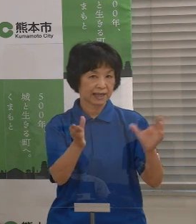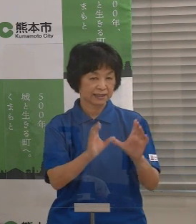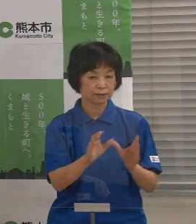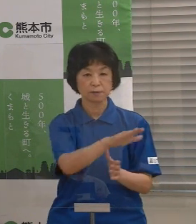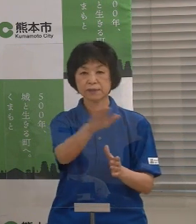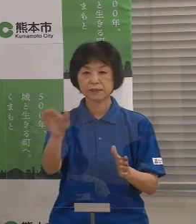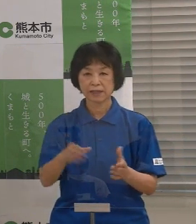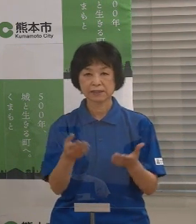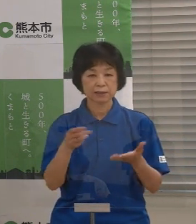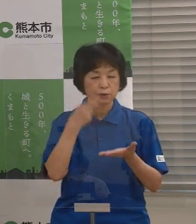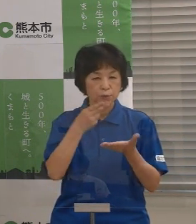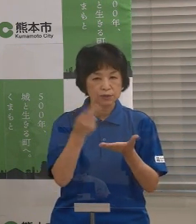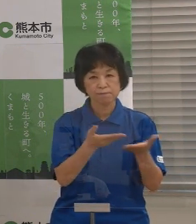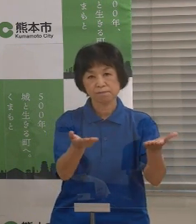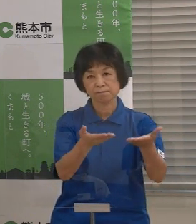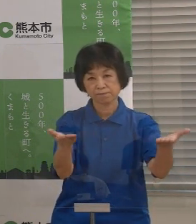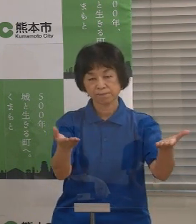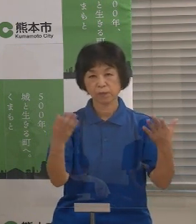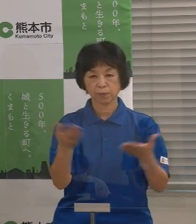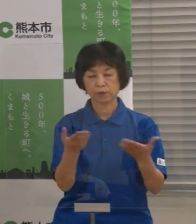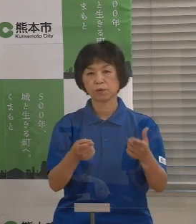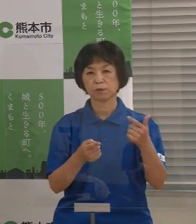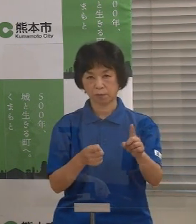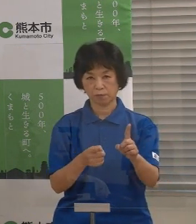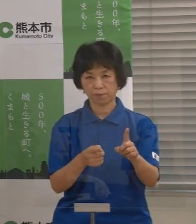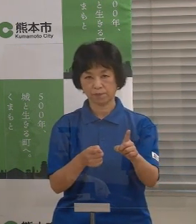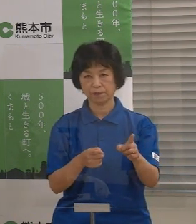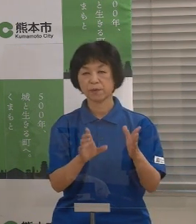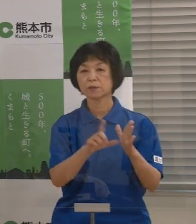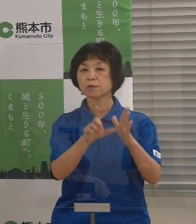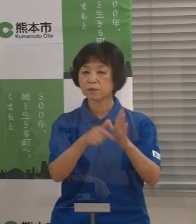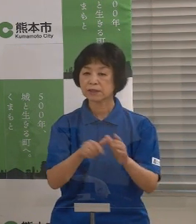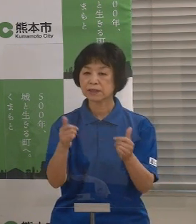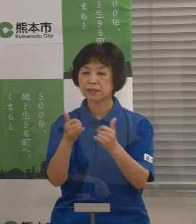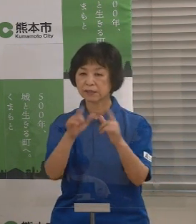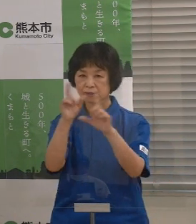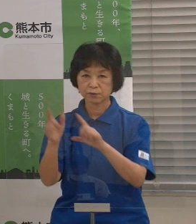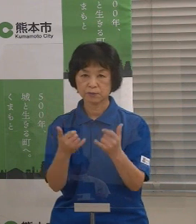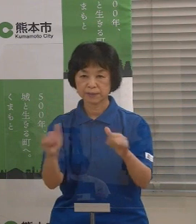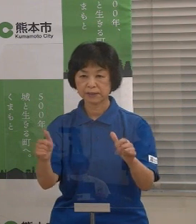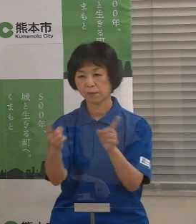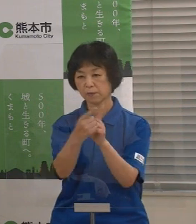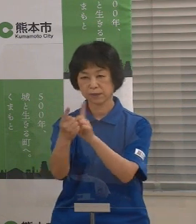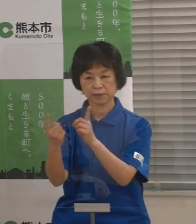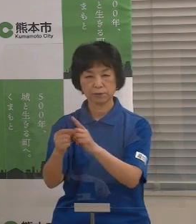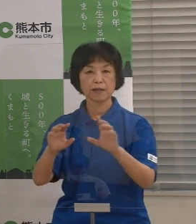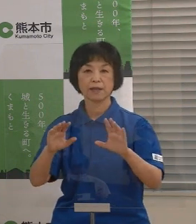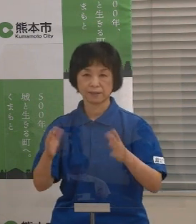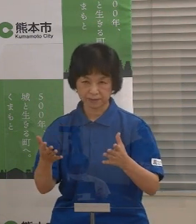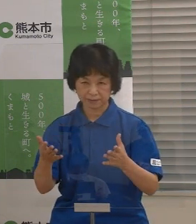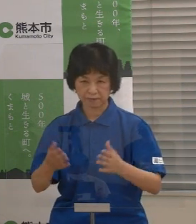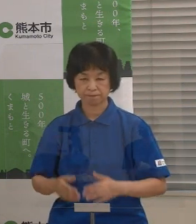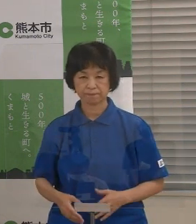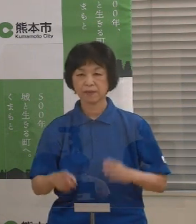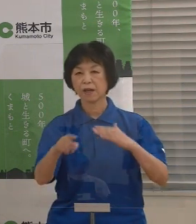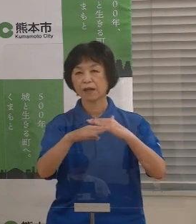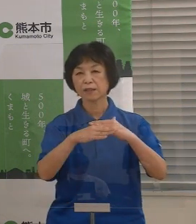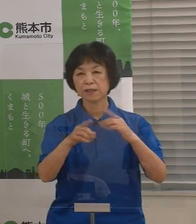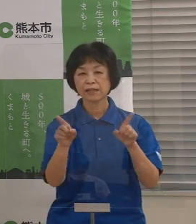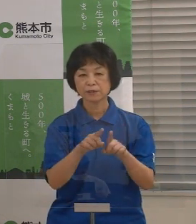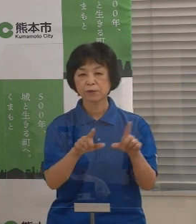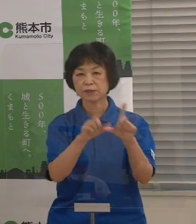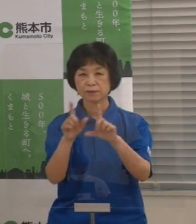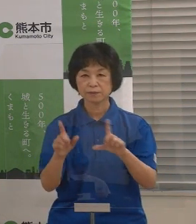されておられますが、この際住民との接触はないということを確認しています。同居のご家族はおられます